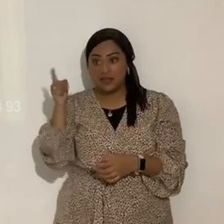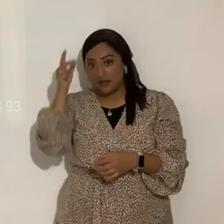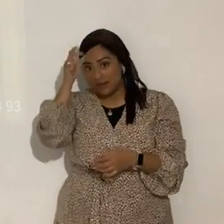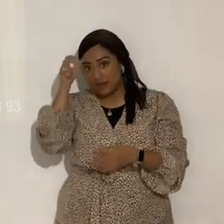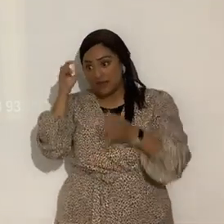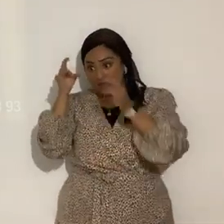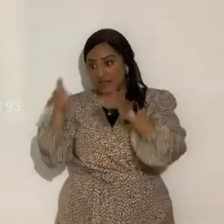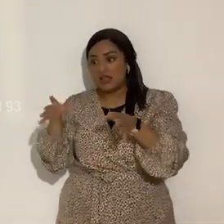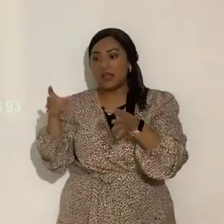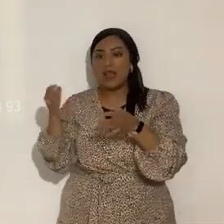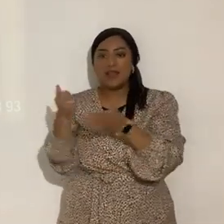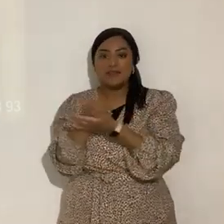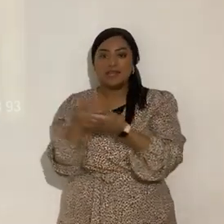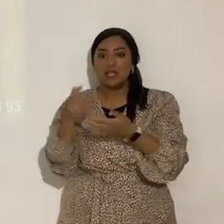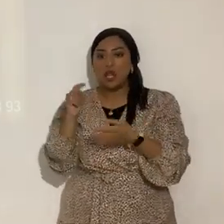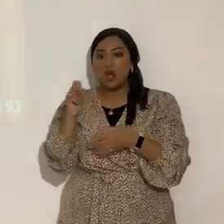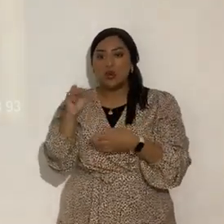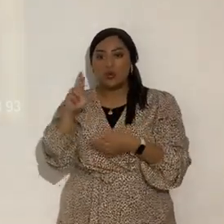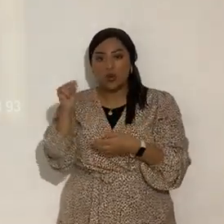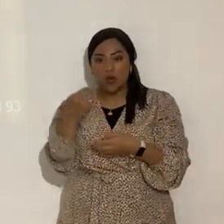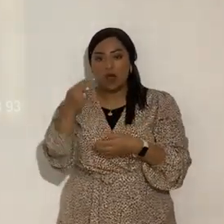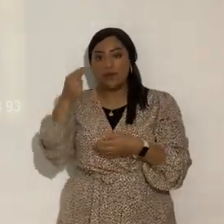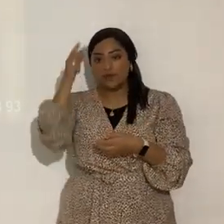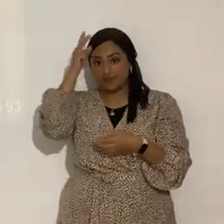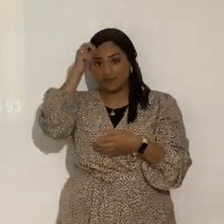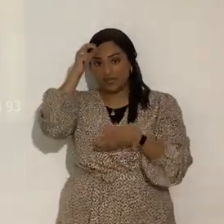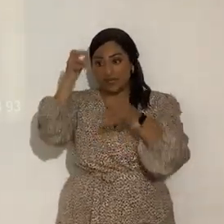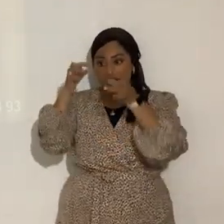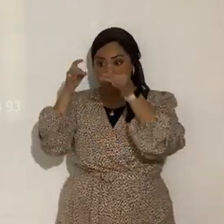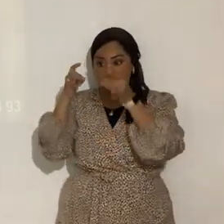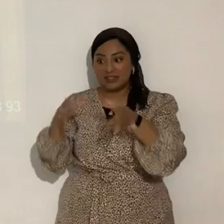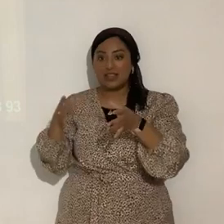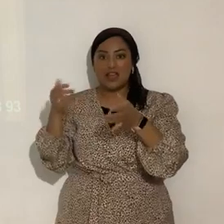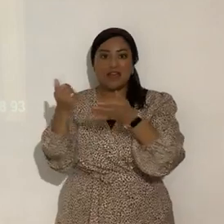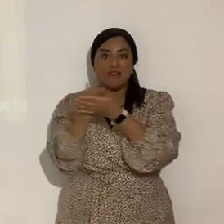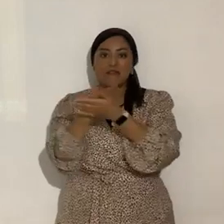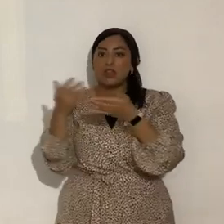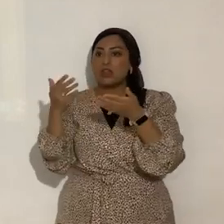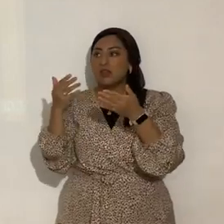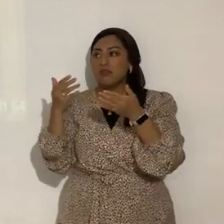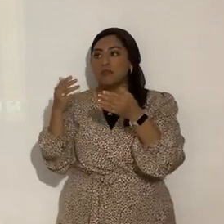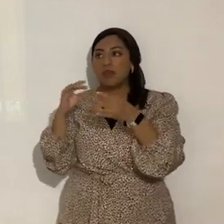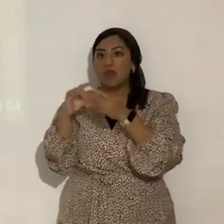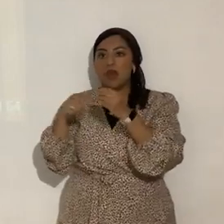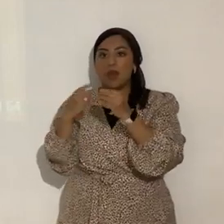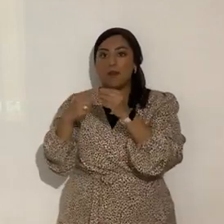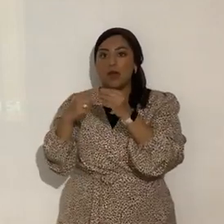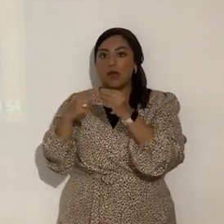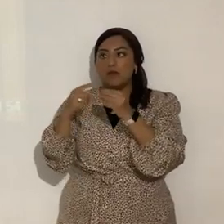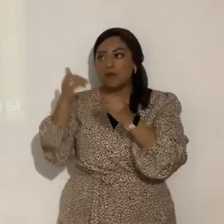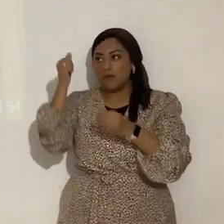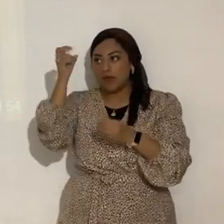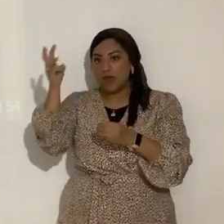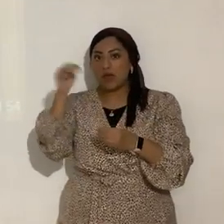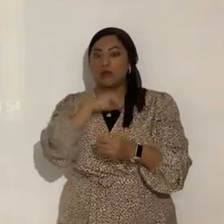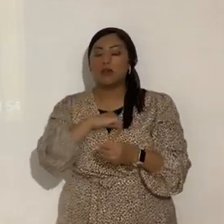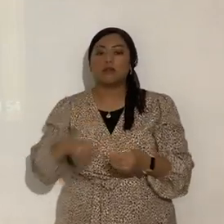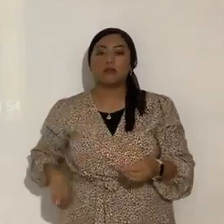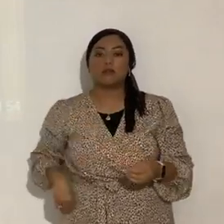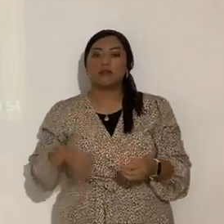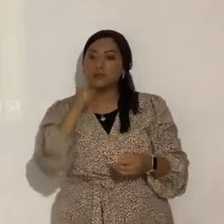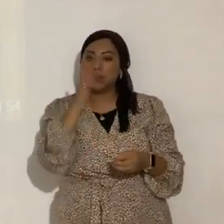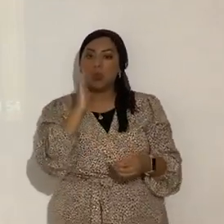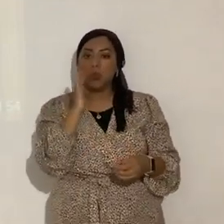odia todo lo que sea Torah, todo lo que sea Yahshua HaMashiach. Tú lo conociste como Jesucristo, pero pronto entenderás que el